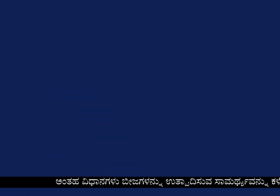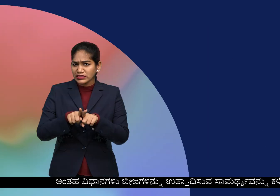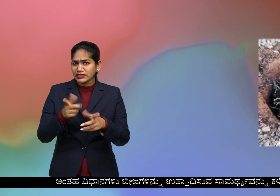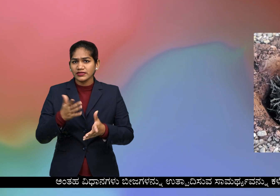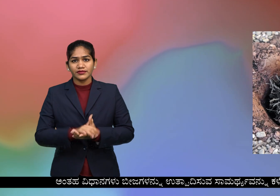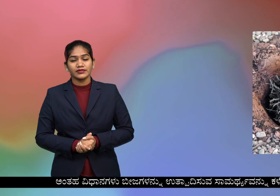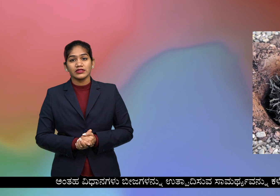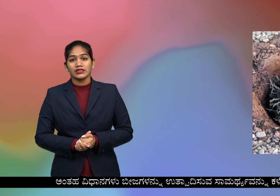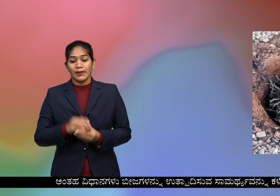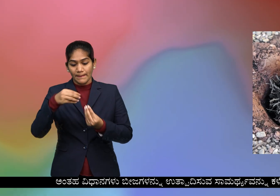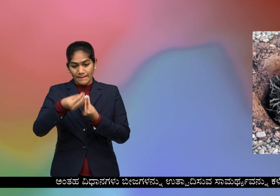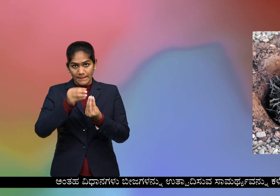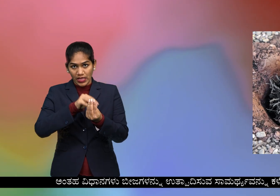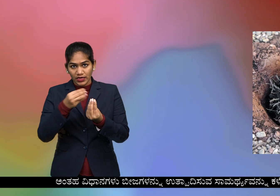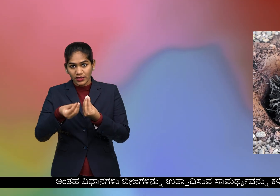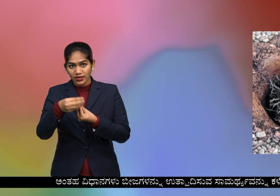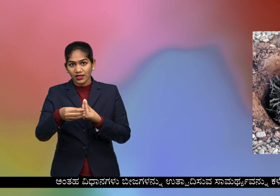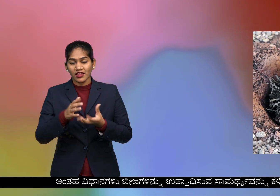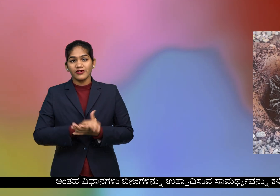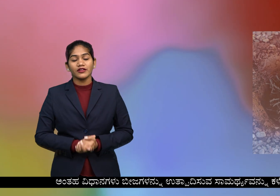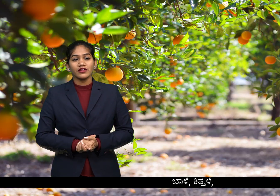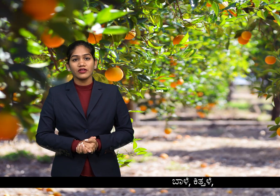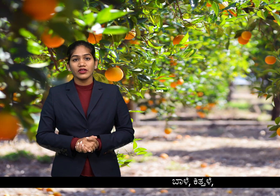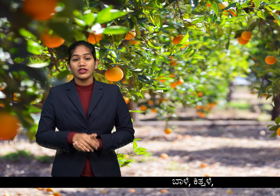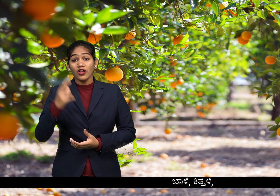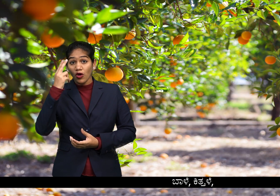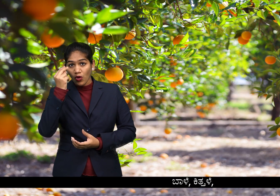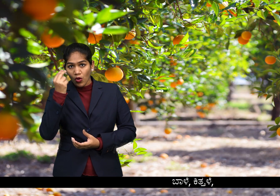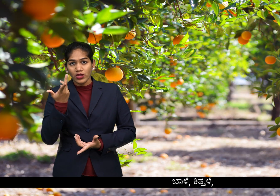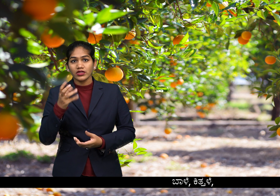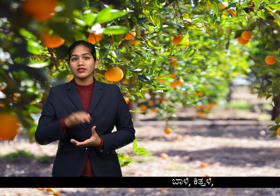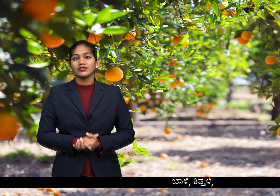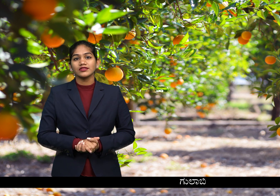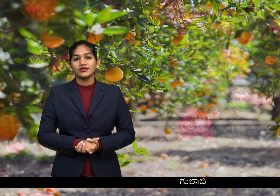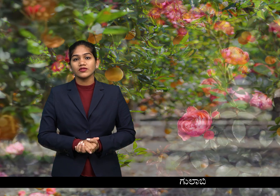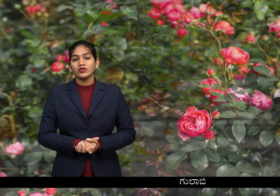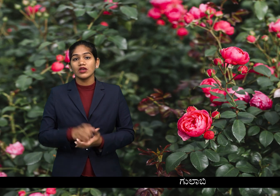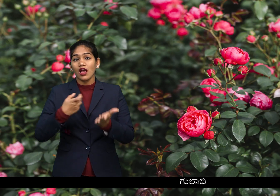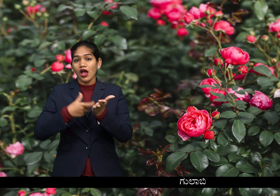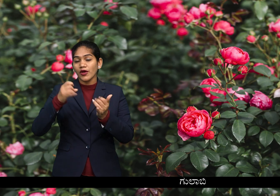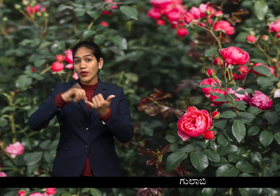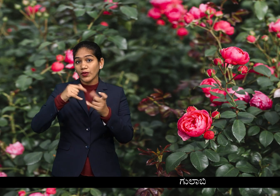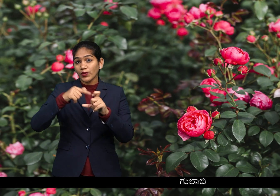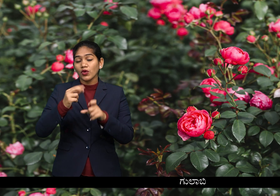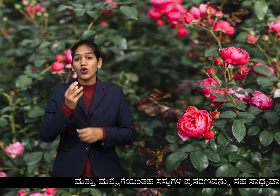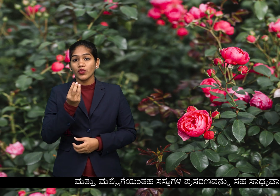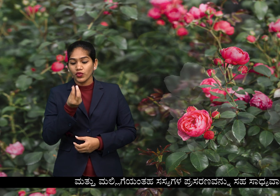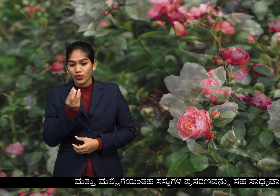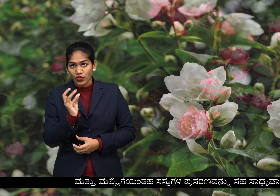ಬೀಜಗಳನ್ನ ಉತ್ಪಾದಿಸುವ ಸಾಮರ್ಥ್ಯವನ್ನ ಕಳೆದುಕೊಂಡಿರುವ ಬಾಳೆ, ಕಿತ್ತಳೆ, ಗುಲಾಬಿ ಮತ್ತು